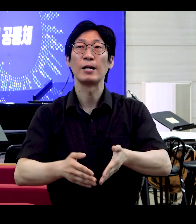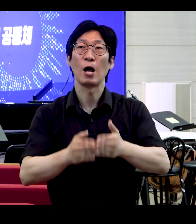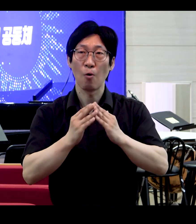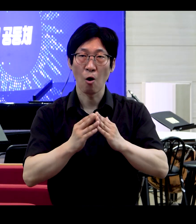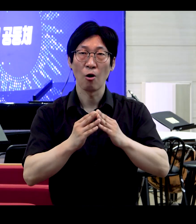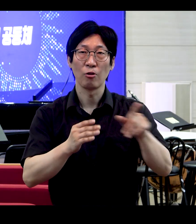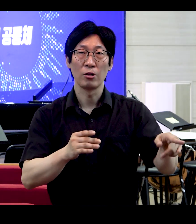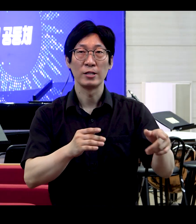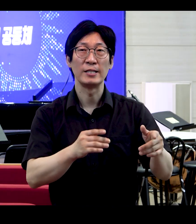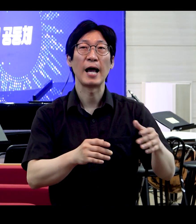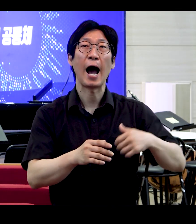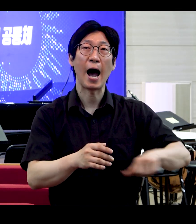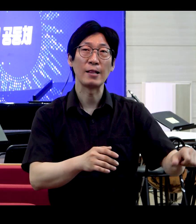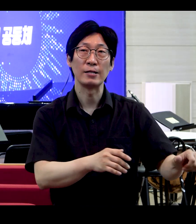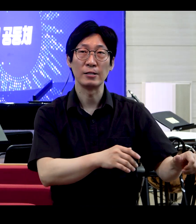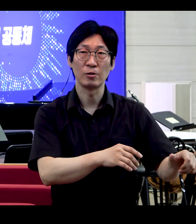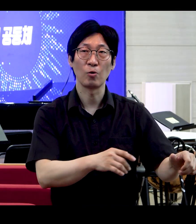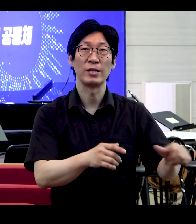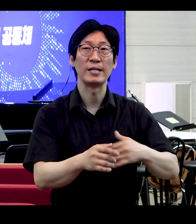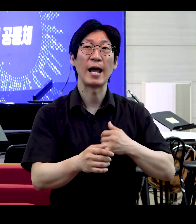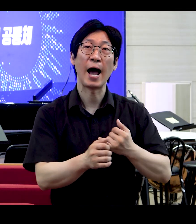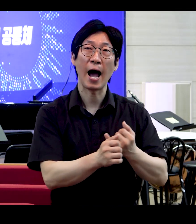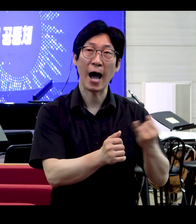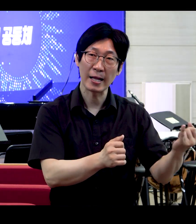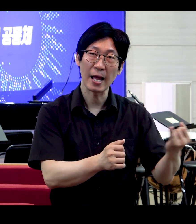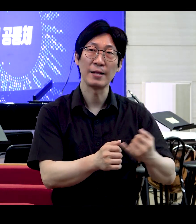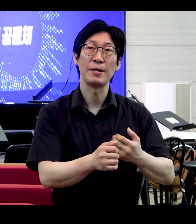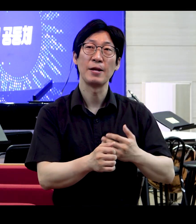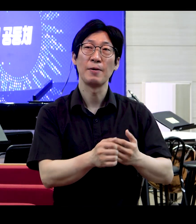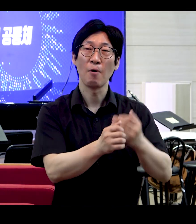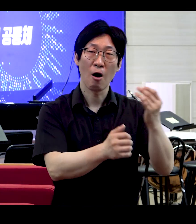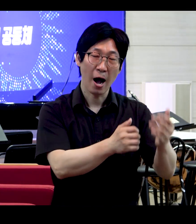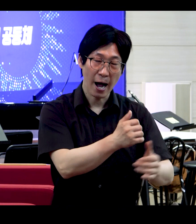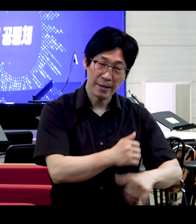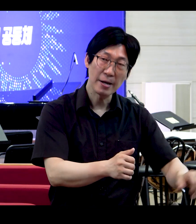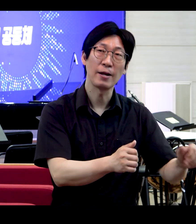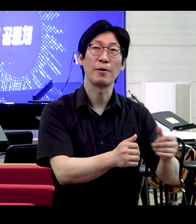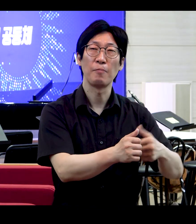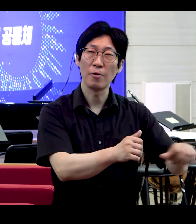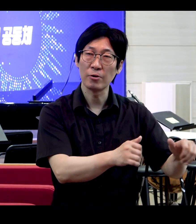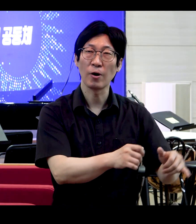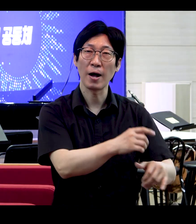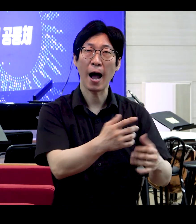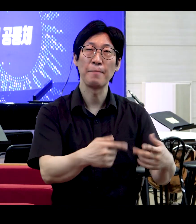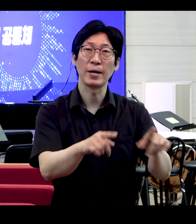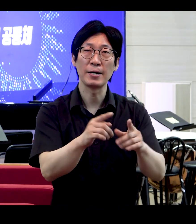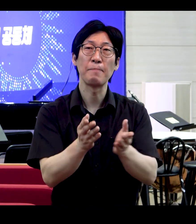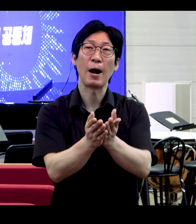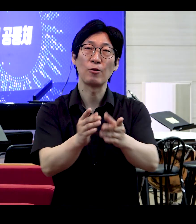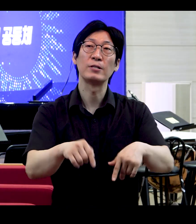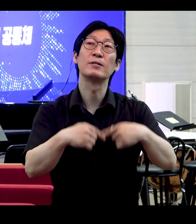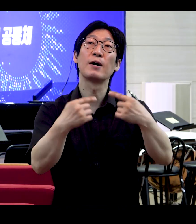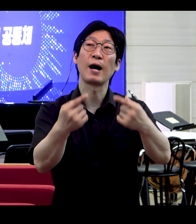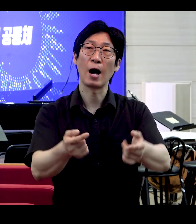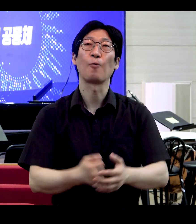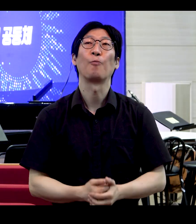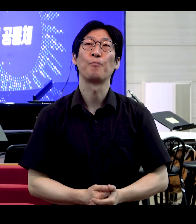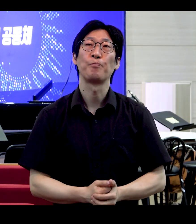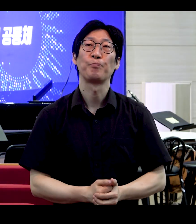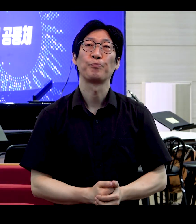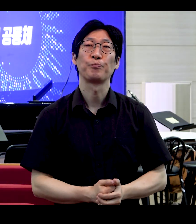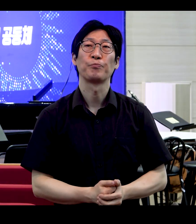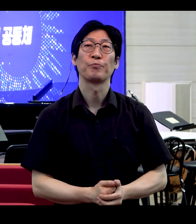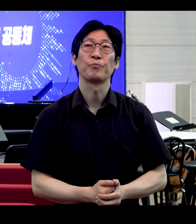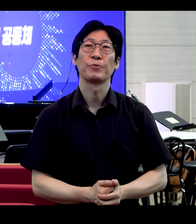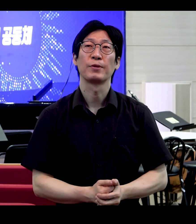내 언약을 세우리니 너는 내 아들들과 내 아내와 내 며느리들과 함께 그 방주로